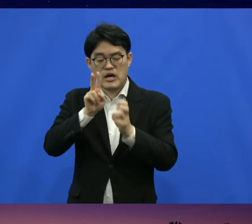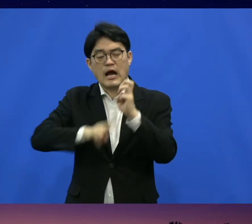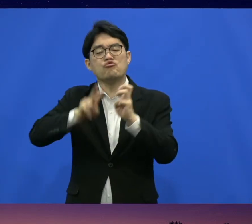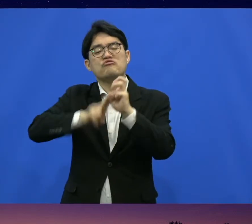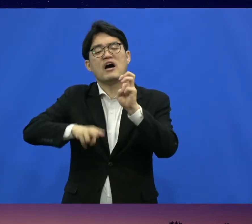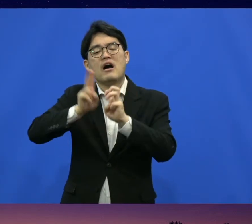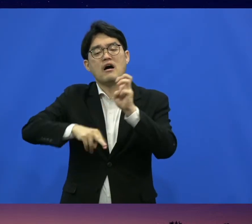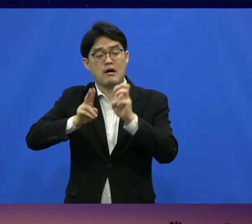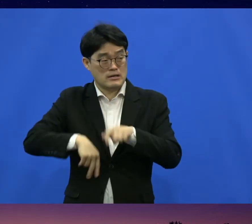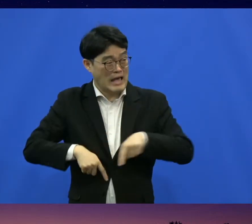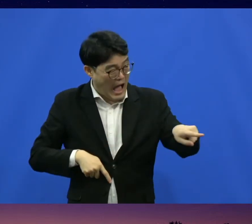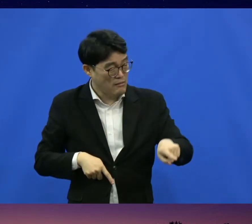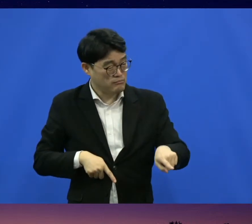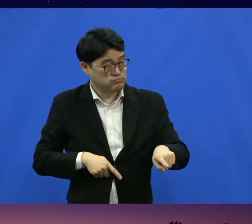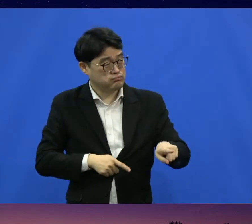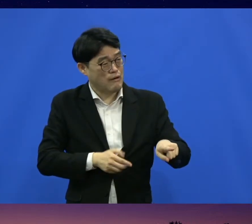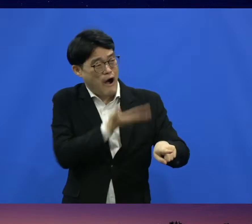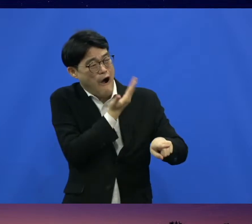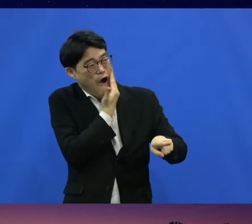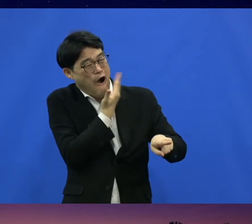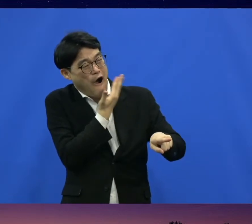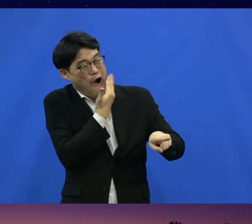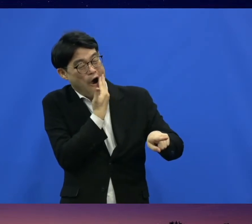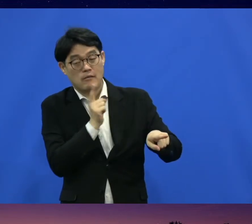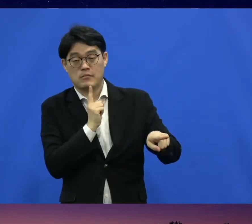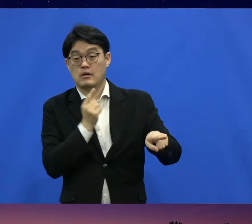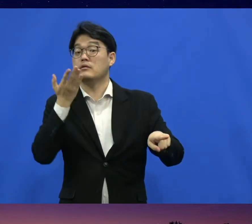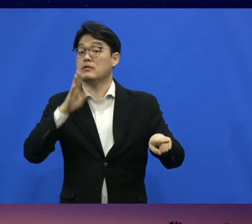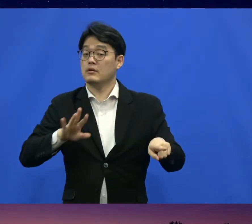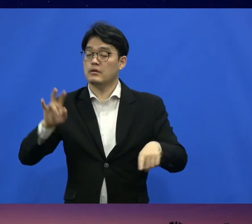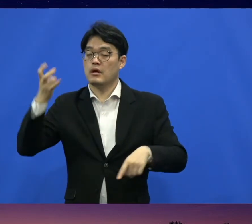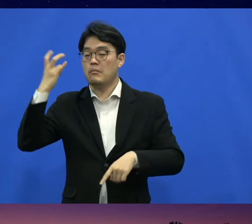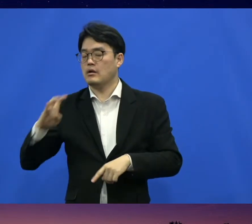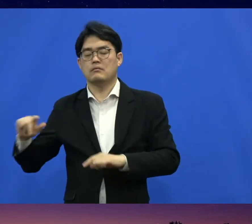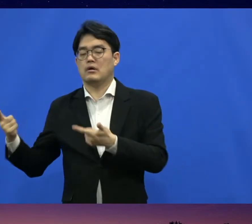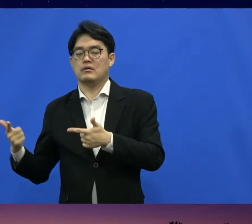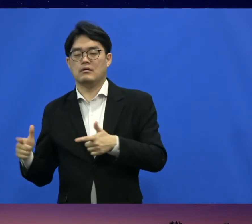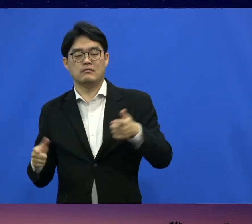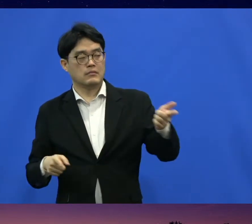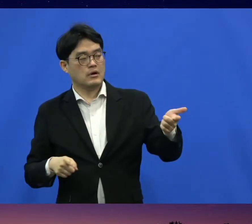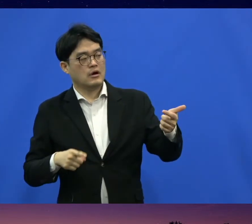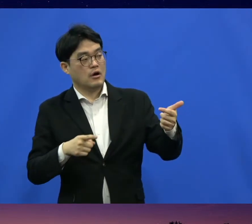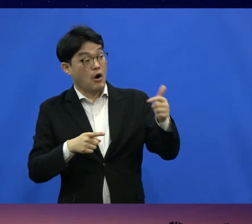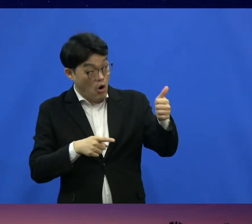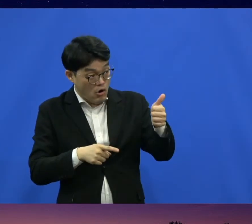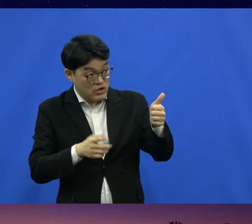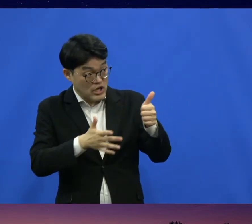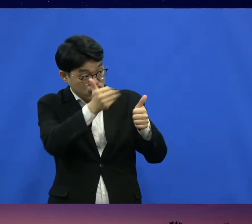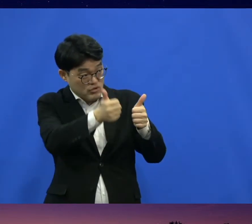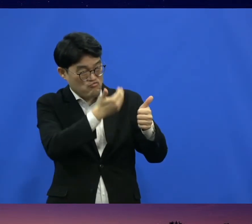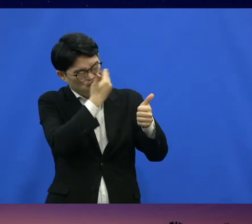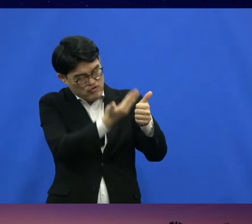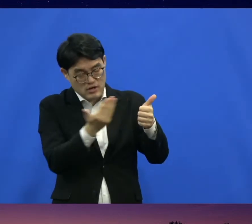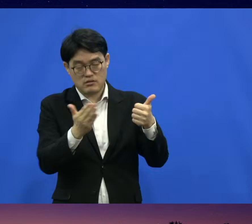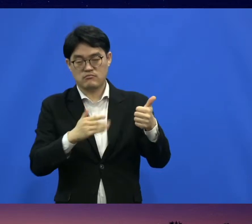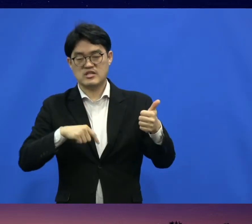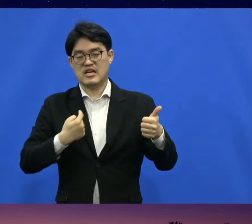눈이 열리고 닫히는 데에 따라서 전혀 평가하는 게 달라지는 거예요. 가치 있는 것을 가치 여기지 않는